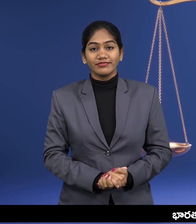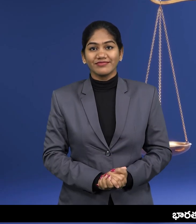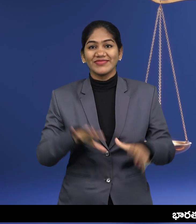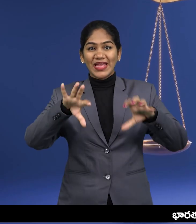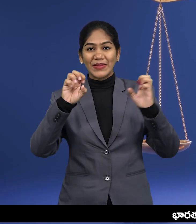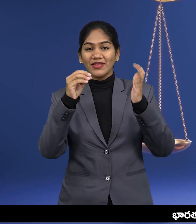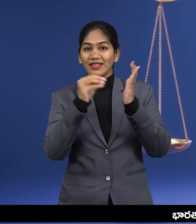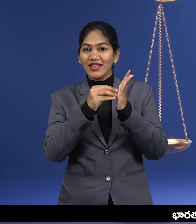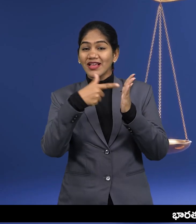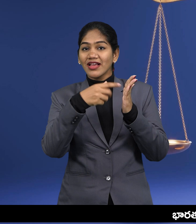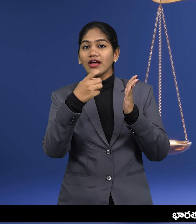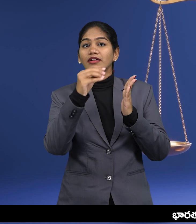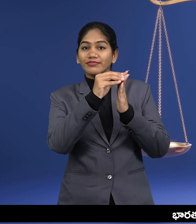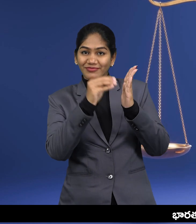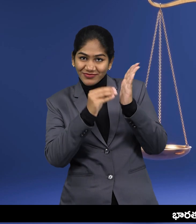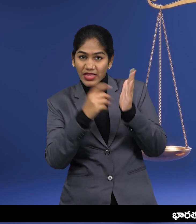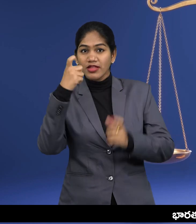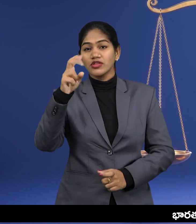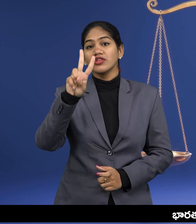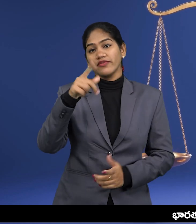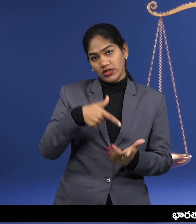భారత రాజ్యాంగంలోని ఆర్టికల్ 72